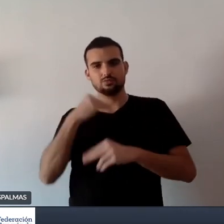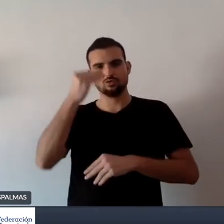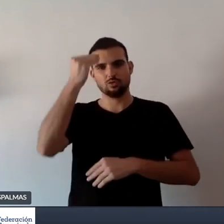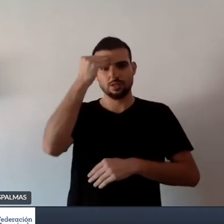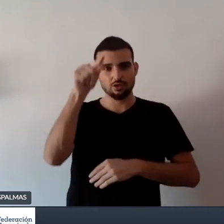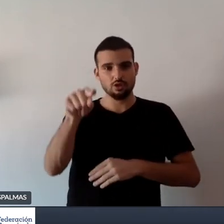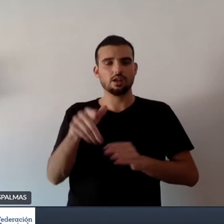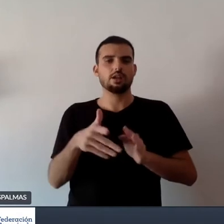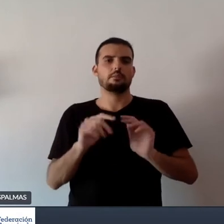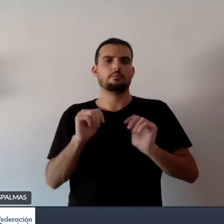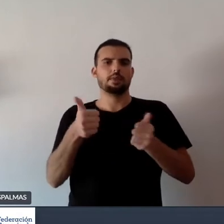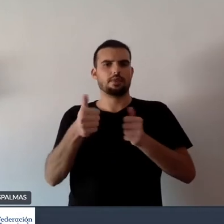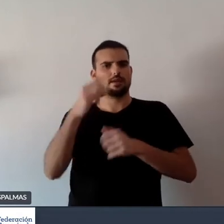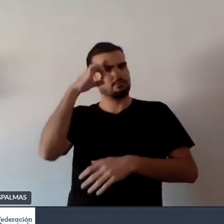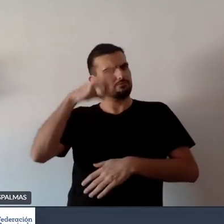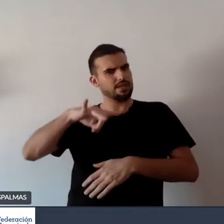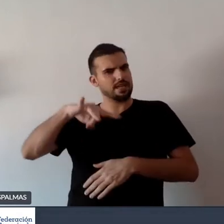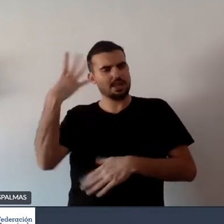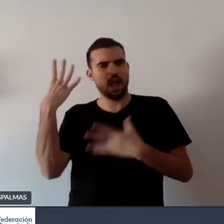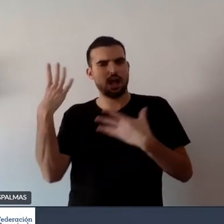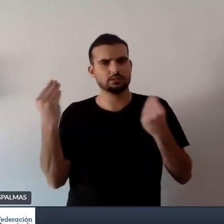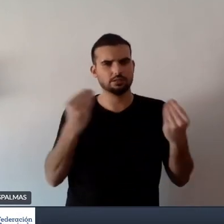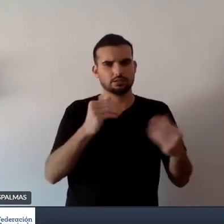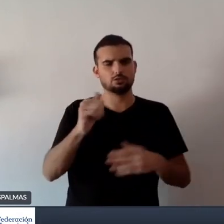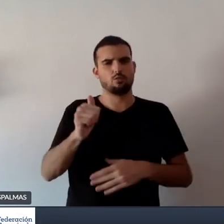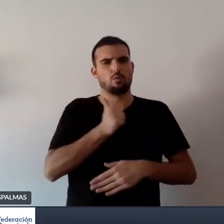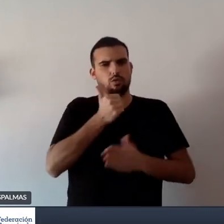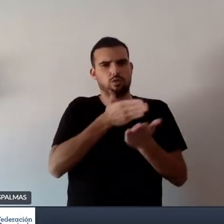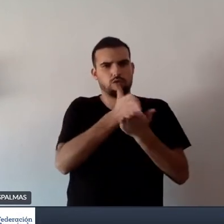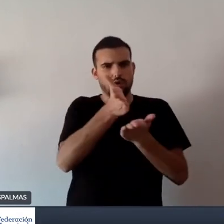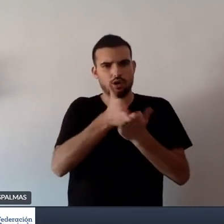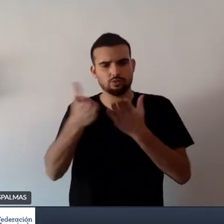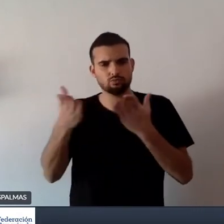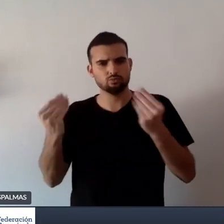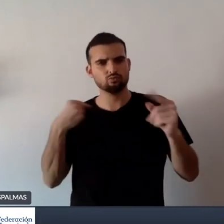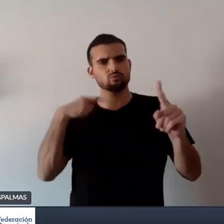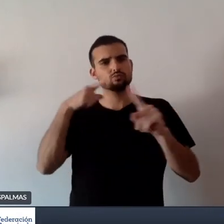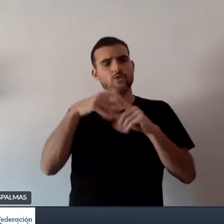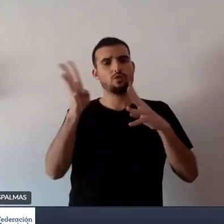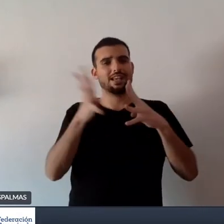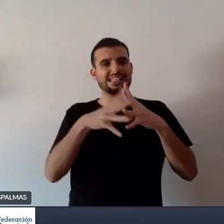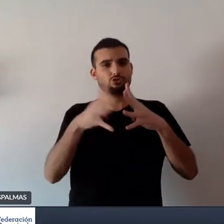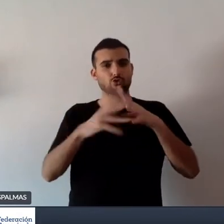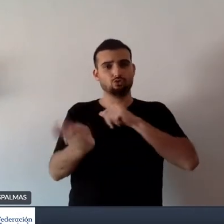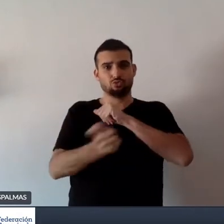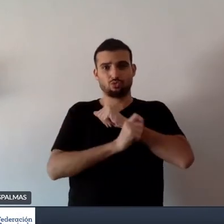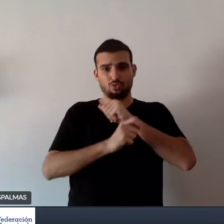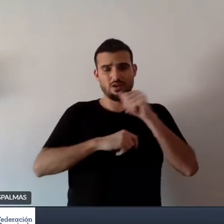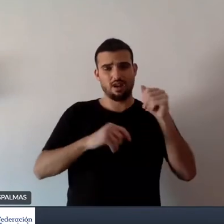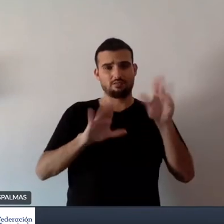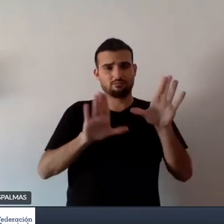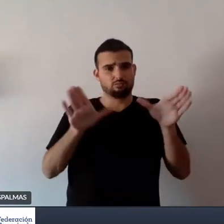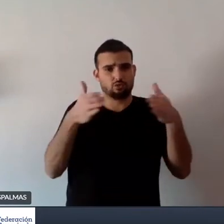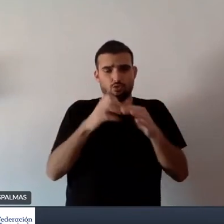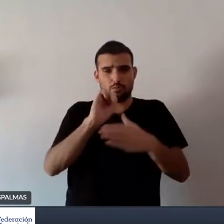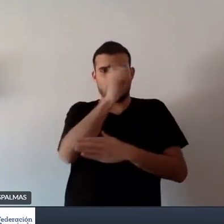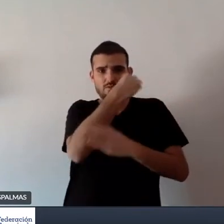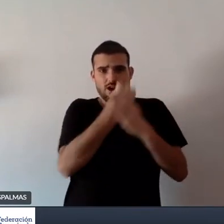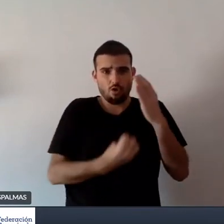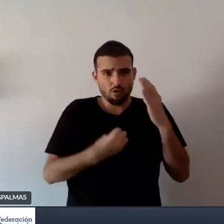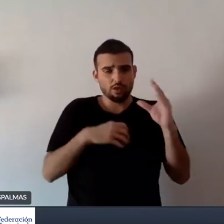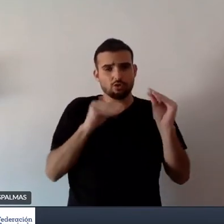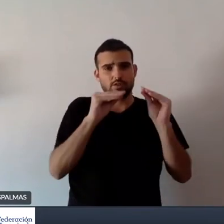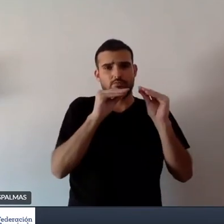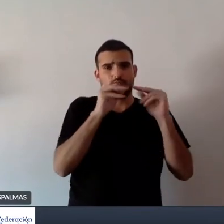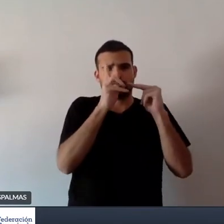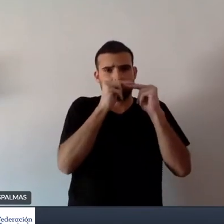surgen multitud de ideas y multitud de opciones muy, muy interesantes a la hora de construir y combinar diferentes moléculas de juego de